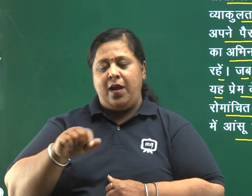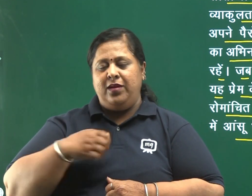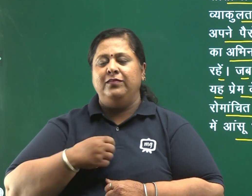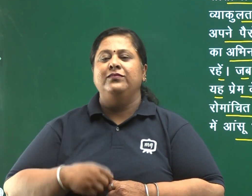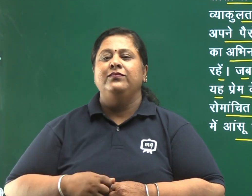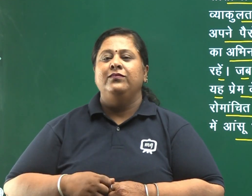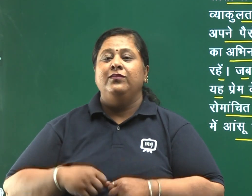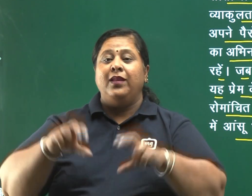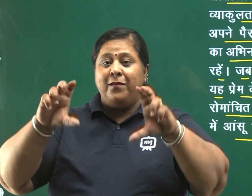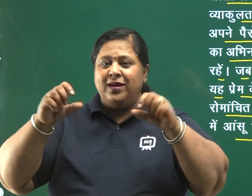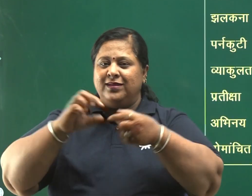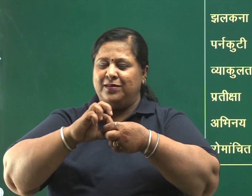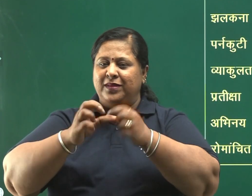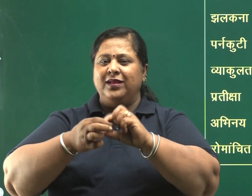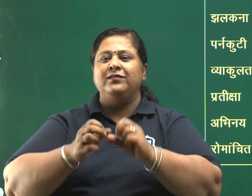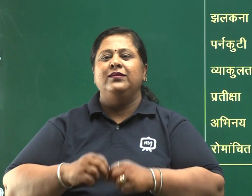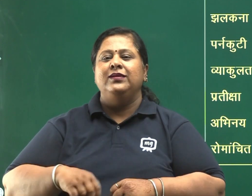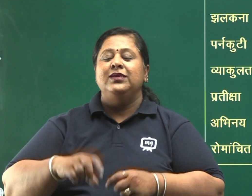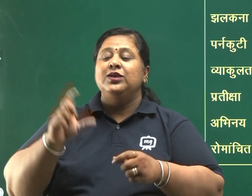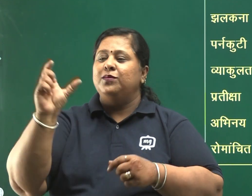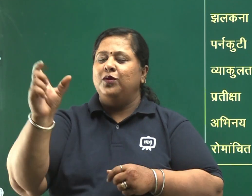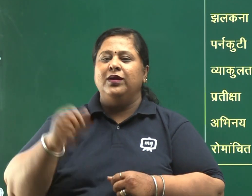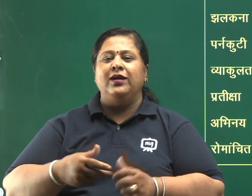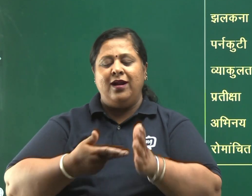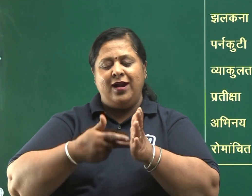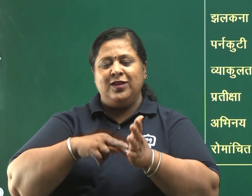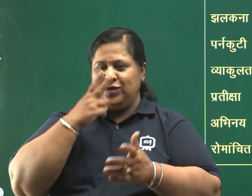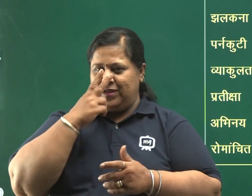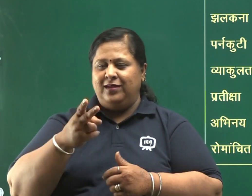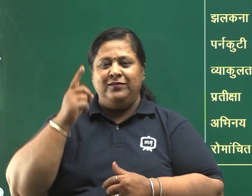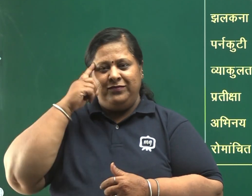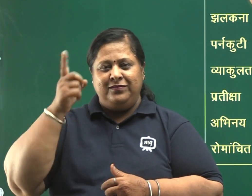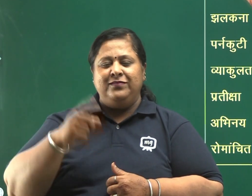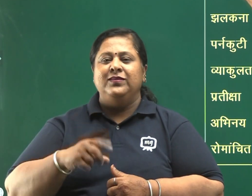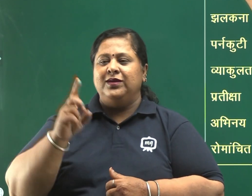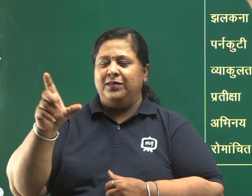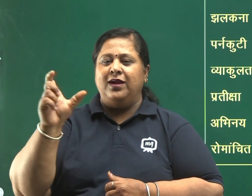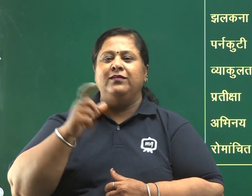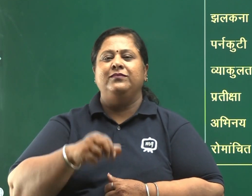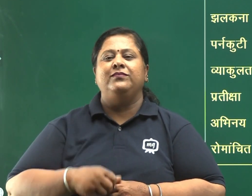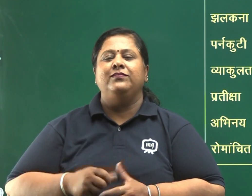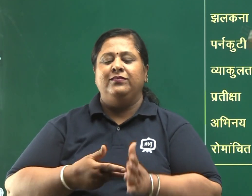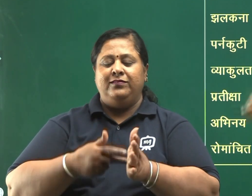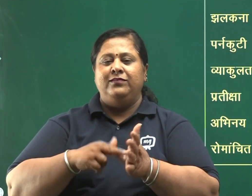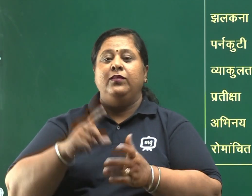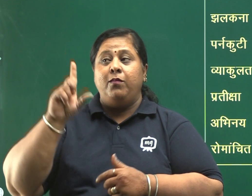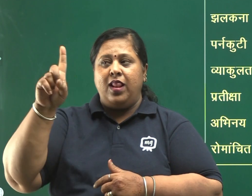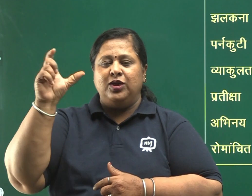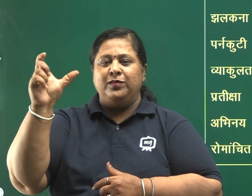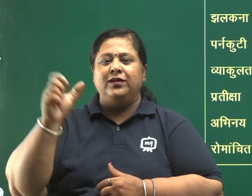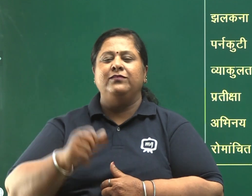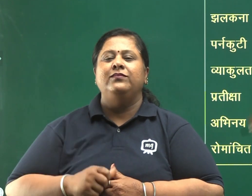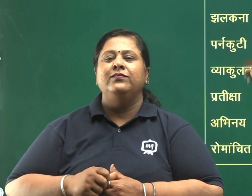हम पाठ से संबंधित शब्दों के अर्थ जानेंगे। शब्दार्थ, पहला शब्द